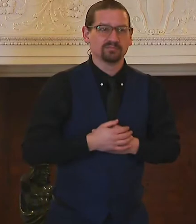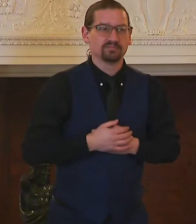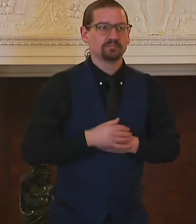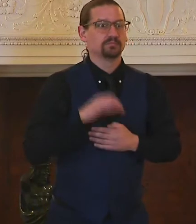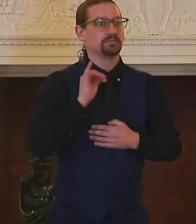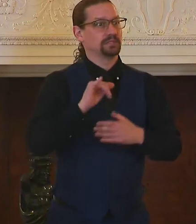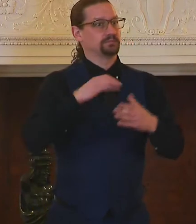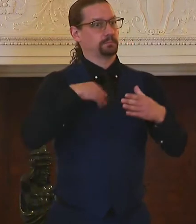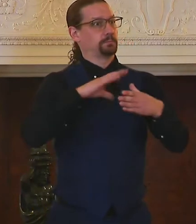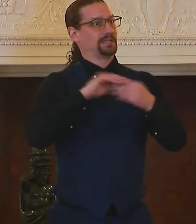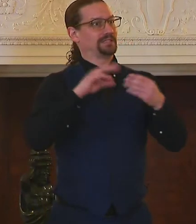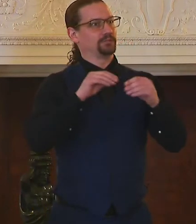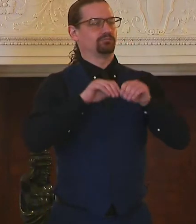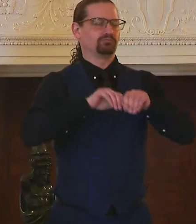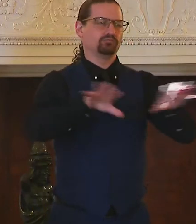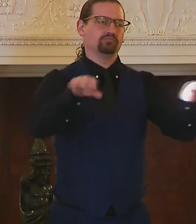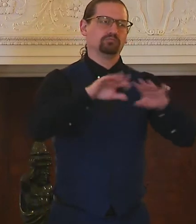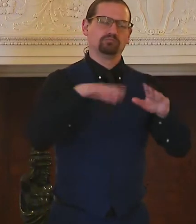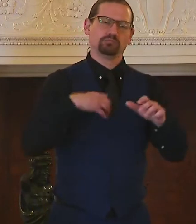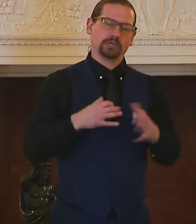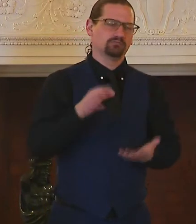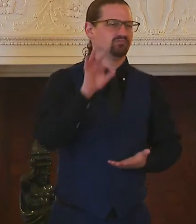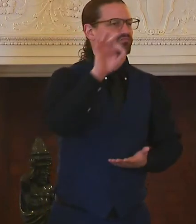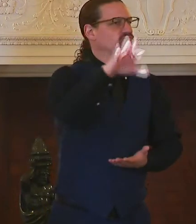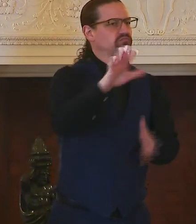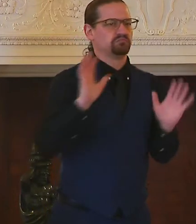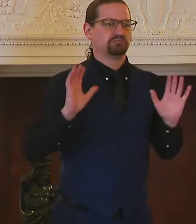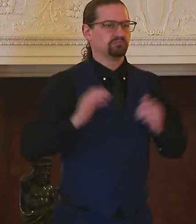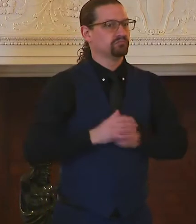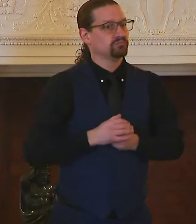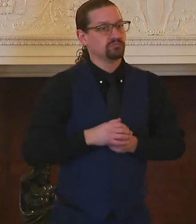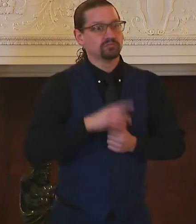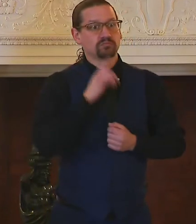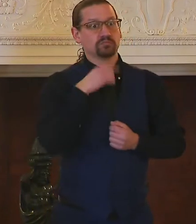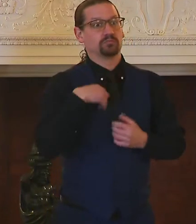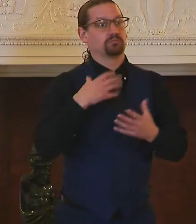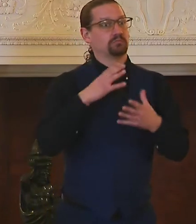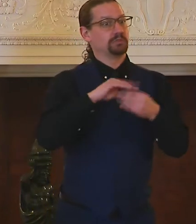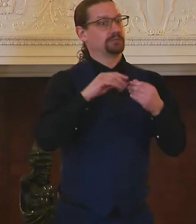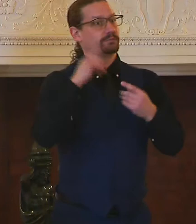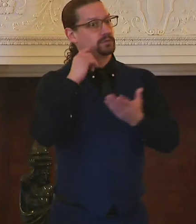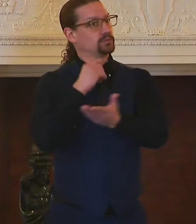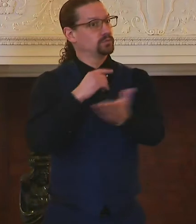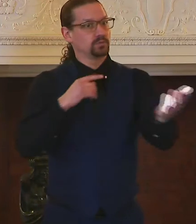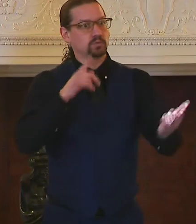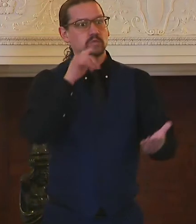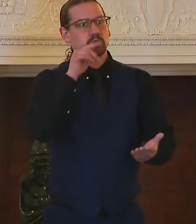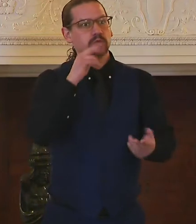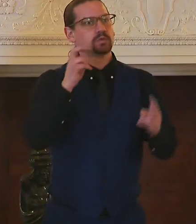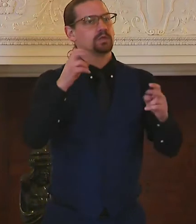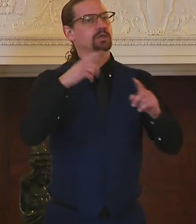to everyone in my Latino community, bring the message again.